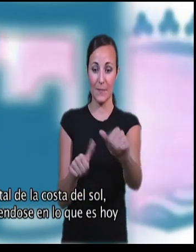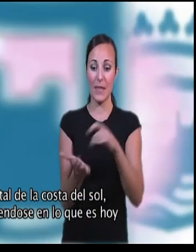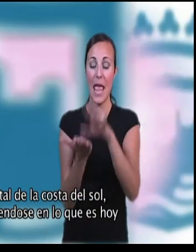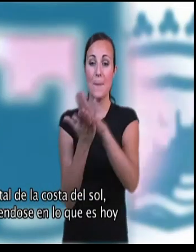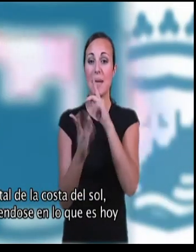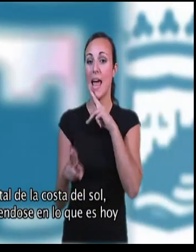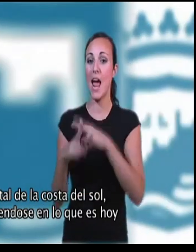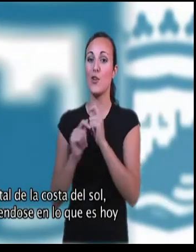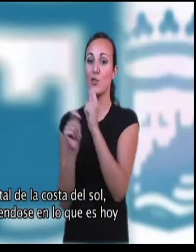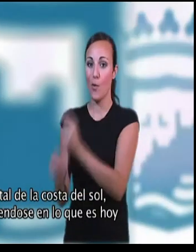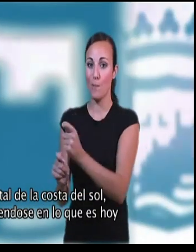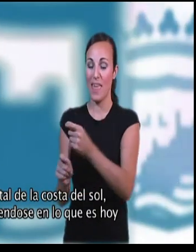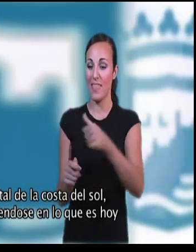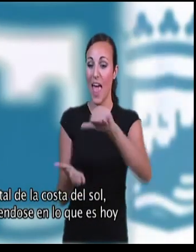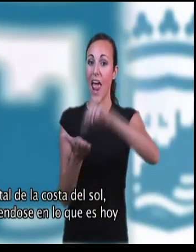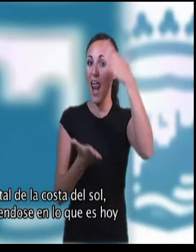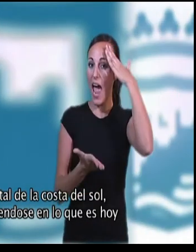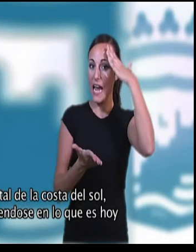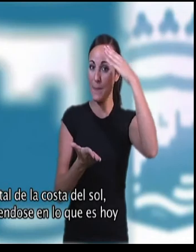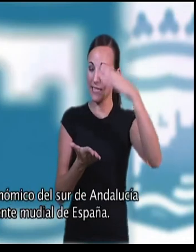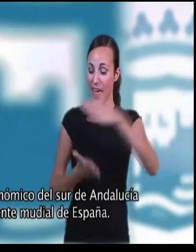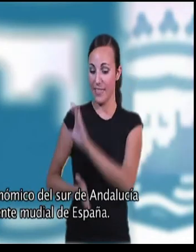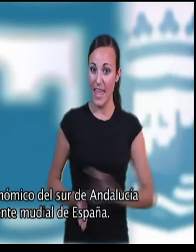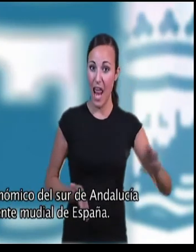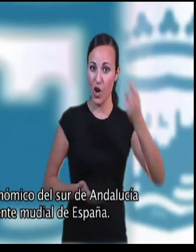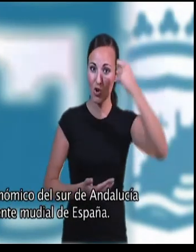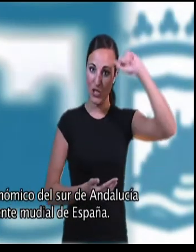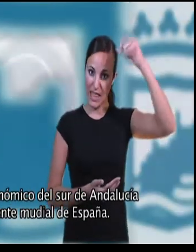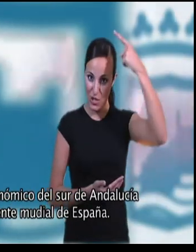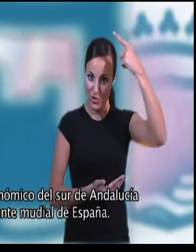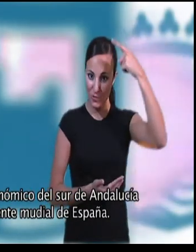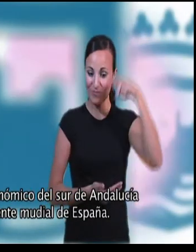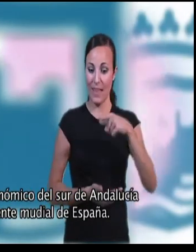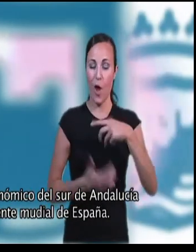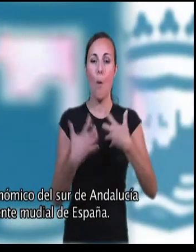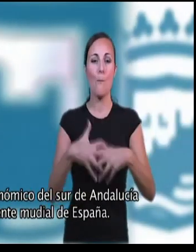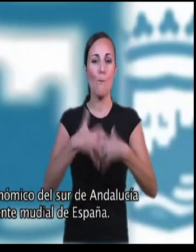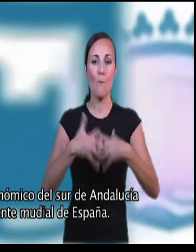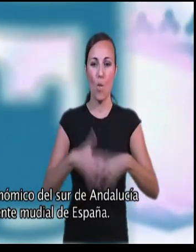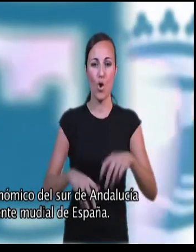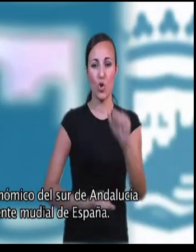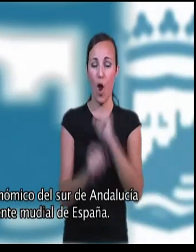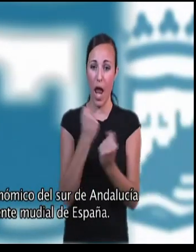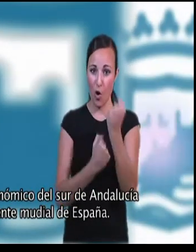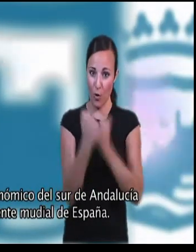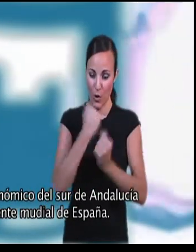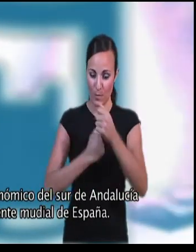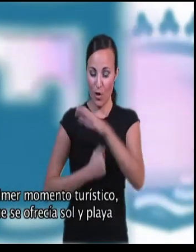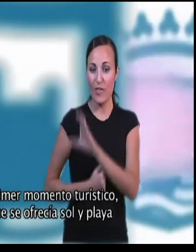Costa del Sol y se convierte en lo que es hoy el motor económico del sur de Andalucía y el referente mundial de España. A